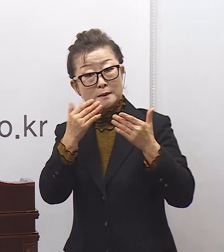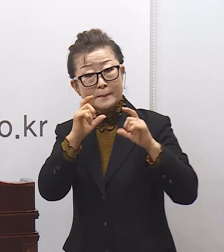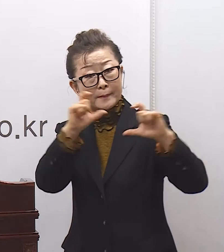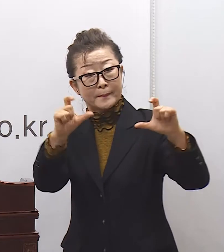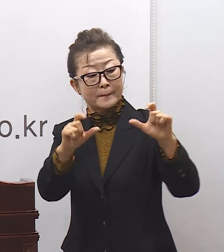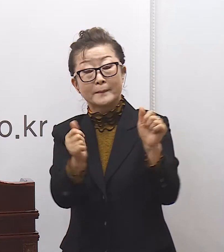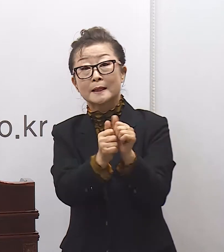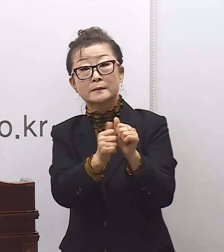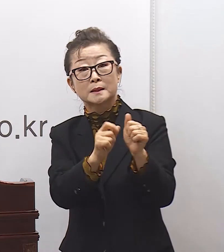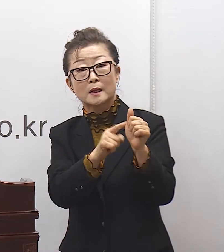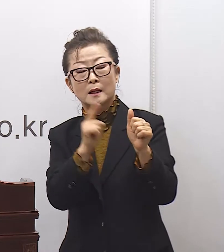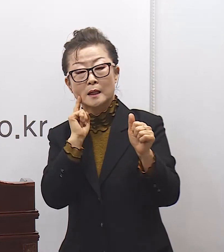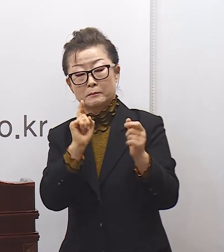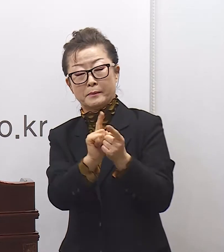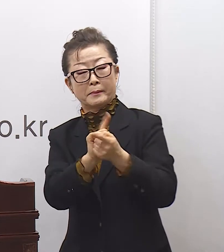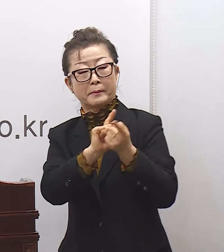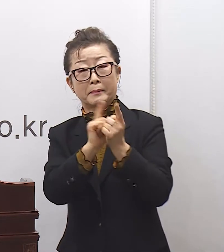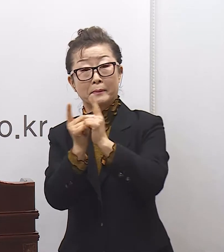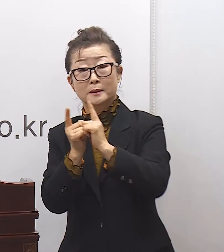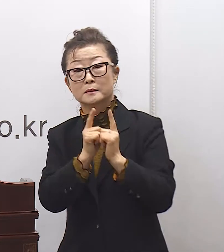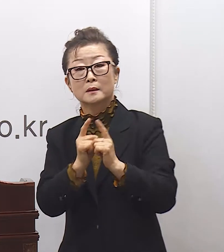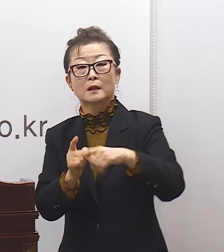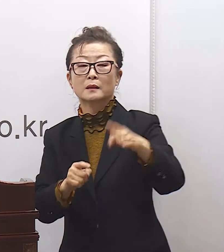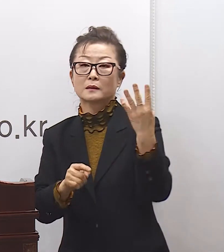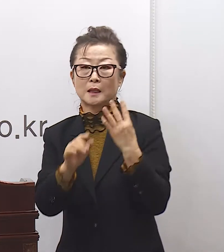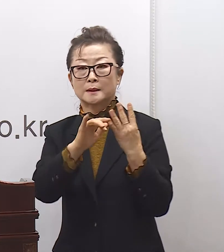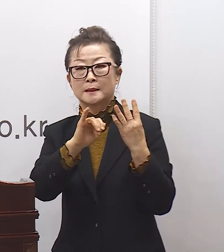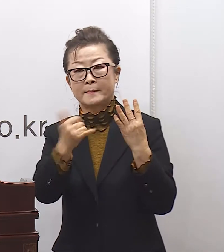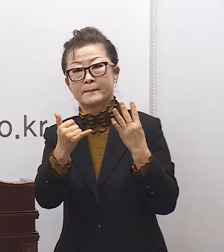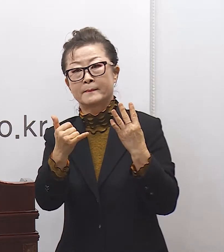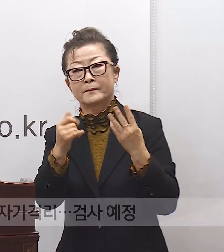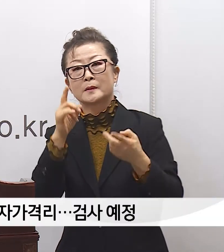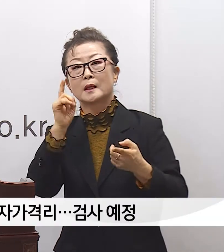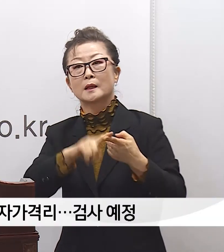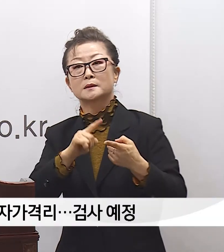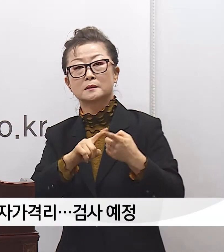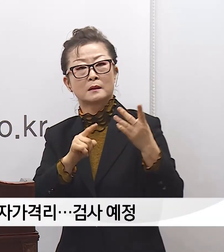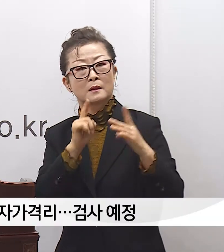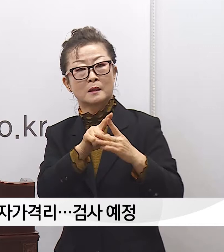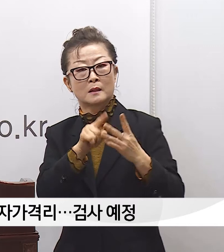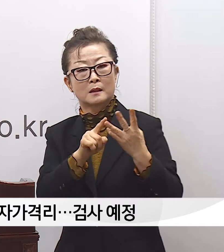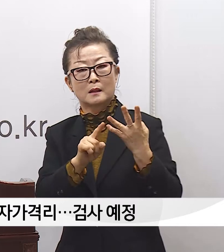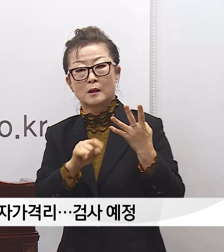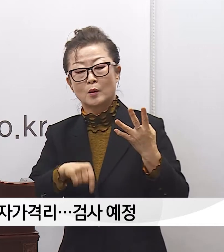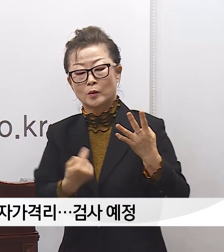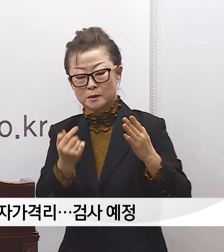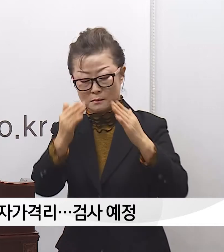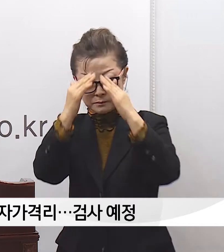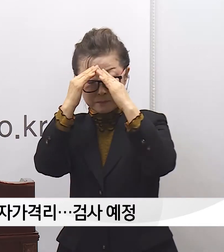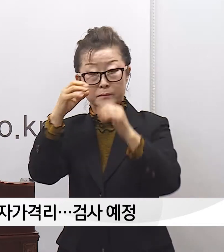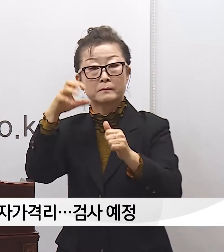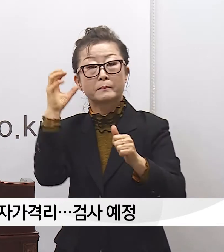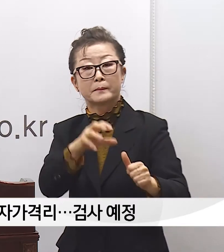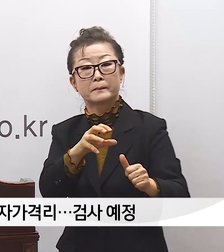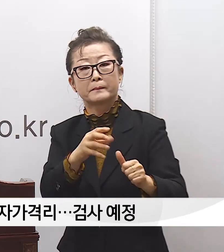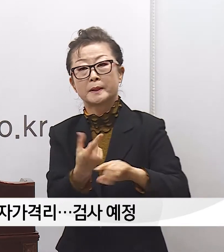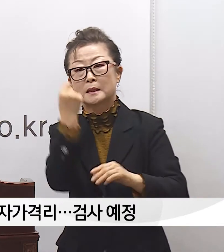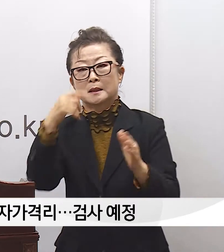확진자와 접촉한 관내 네 분에 대해서는 즉시 자가 격리